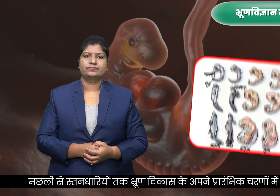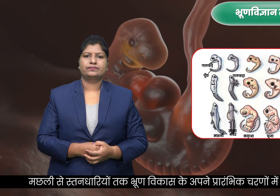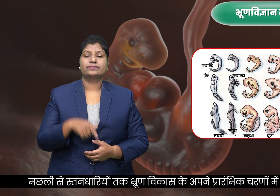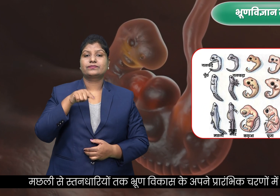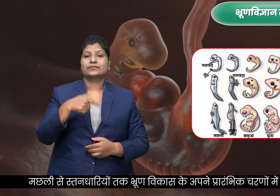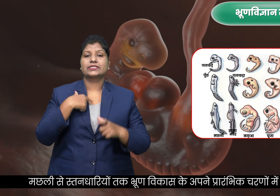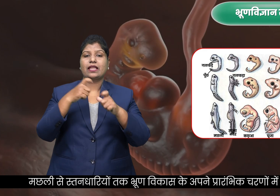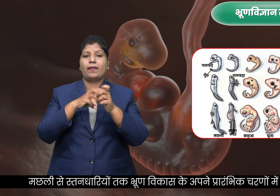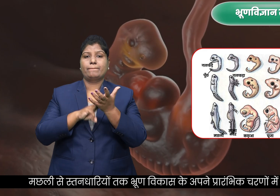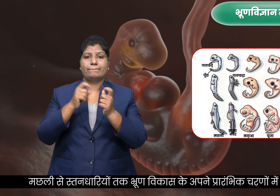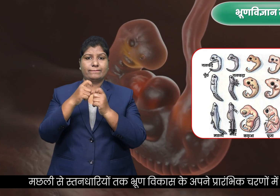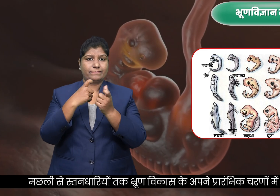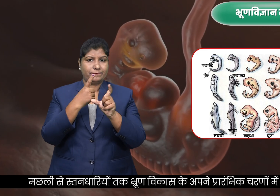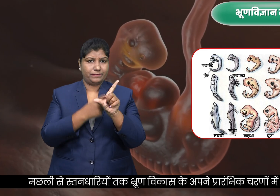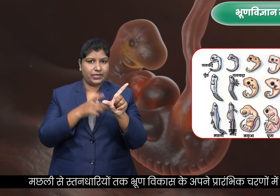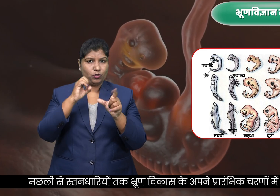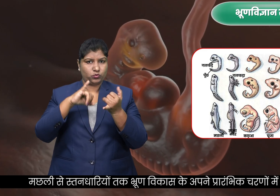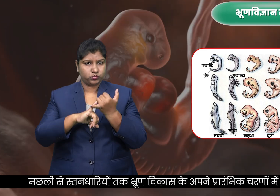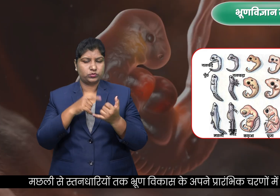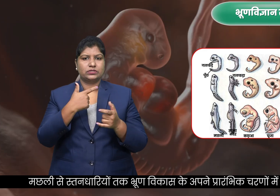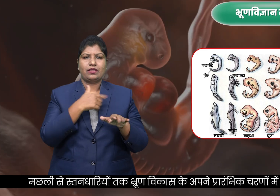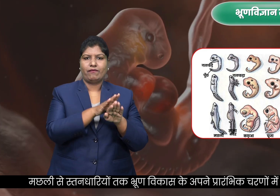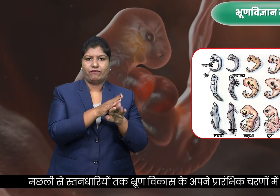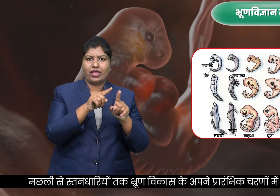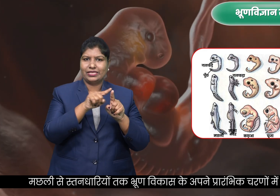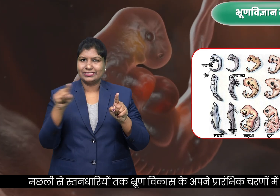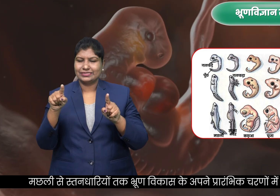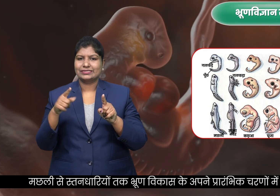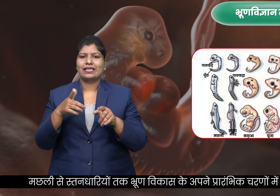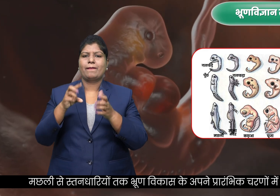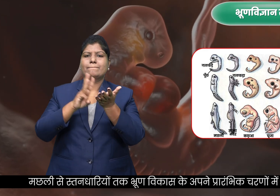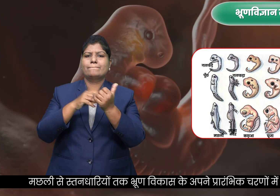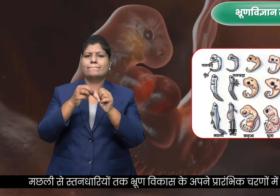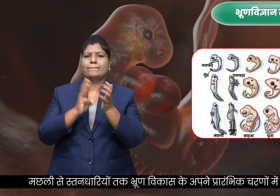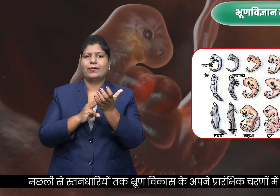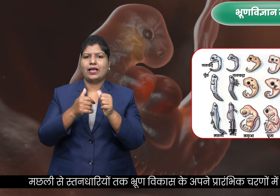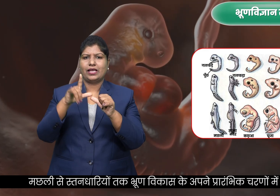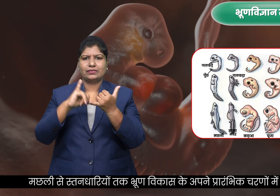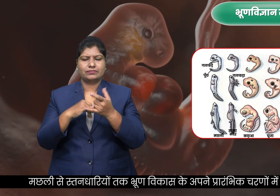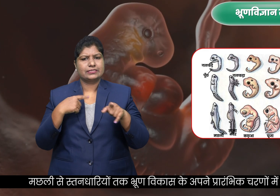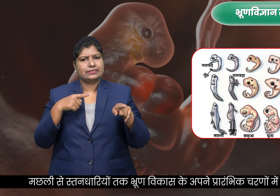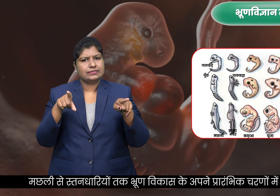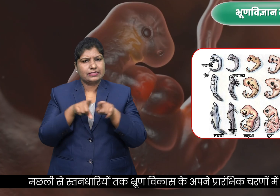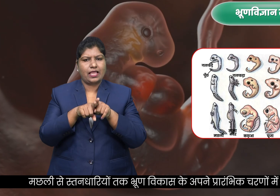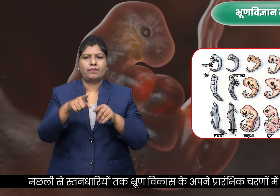मछली से स्तनधारियों तक भ्रूण विकास के अपने प्रारंभिक चरणों में समान होते हैं।